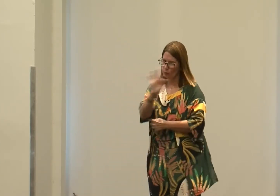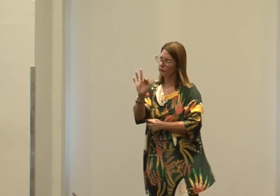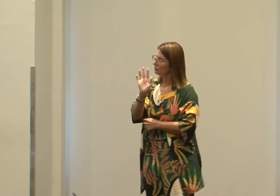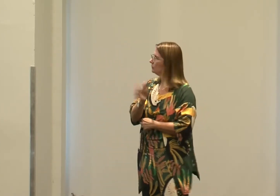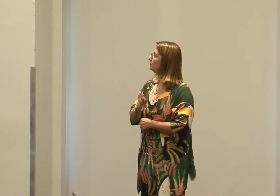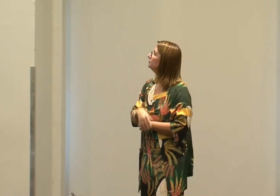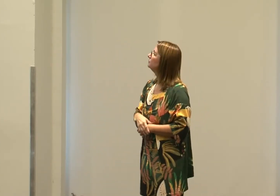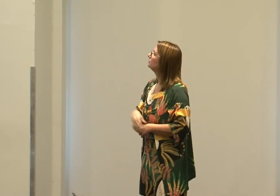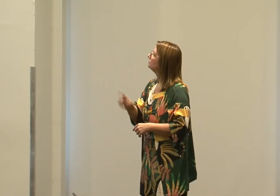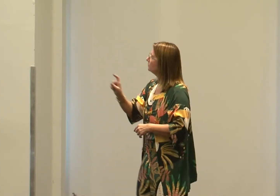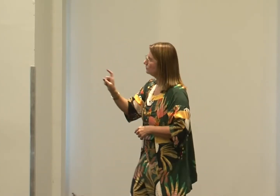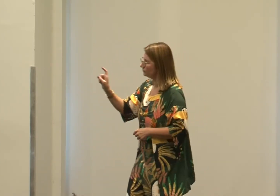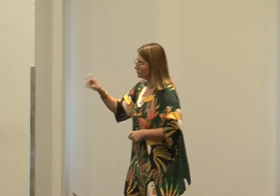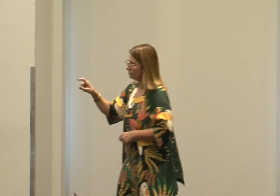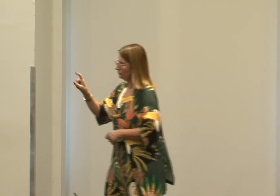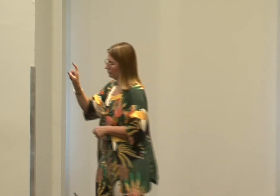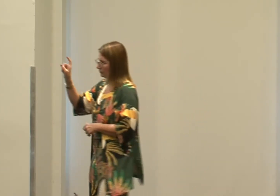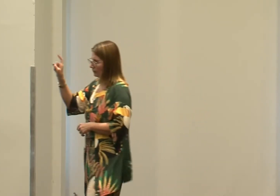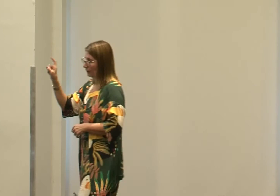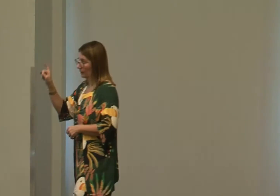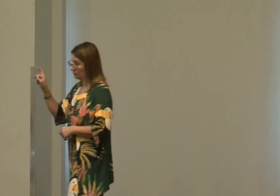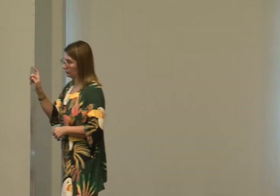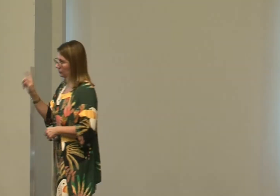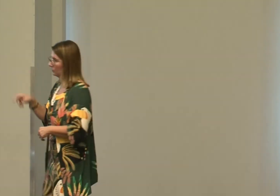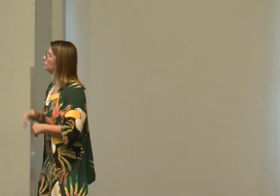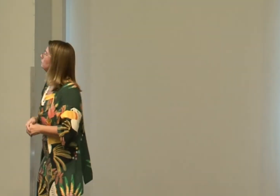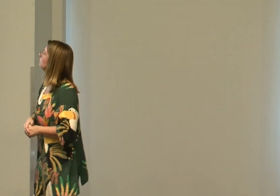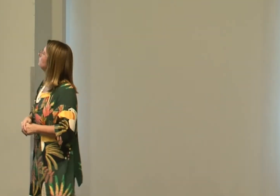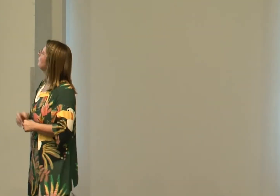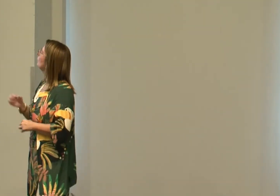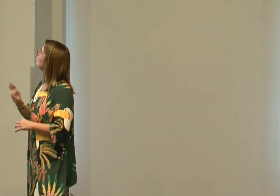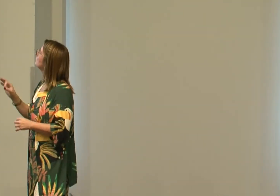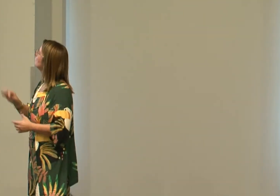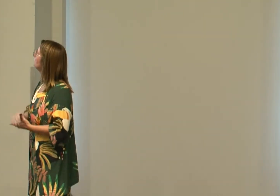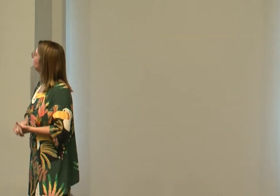Já sim, já está lá. Ok, pode passar.